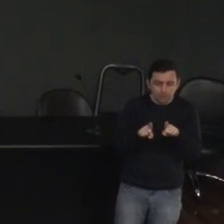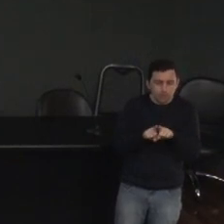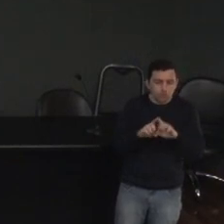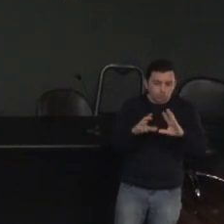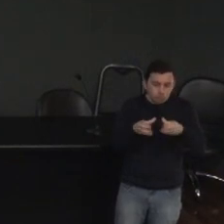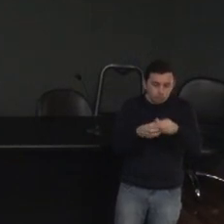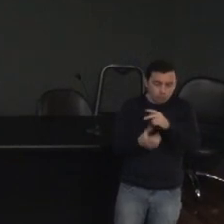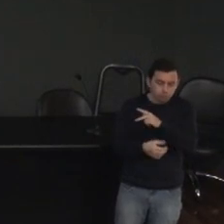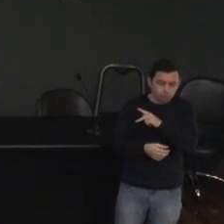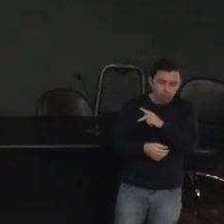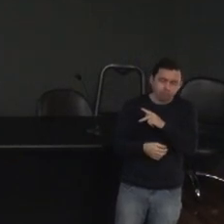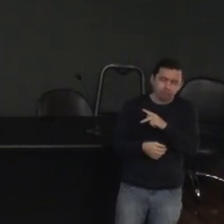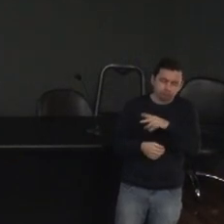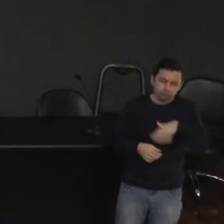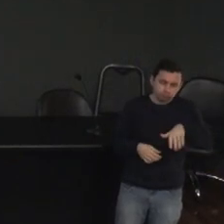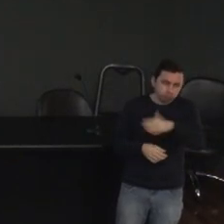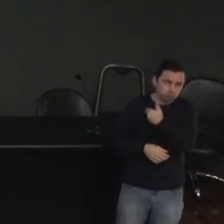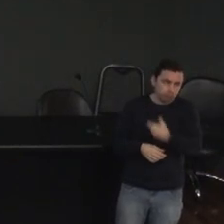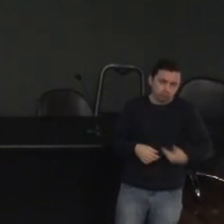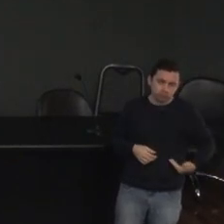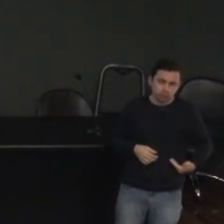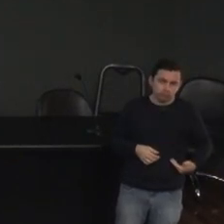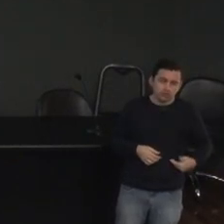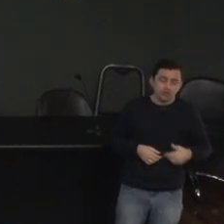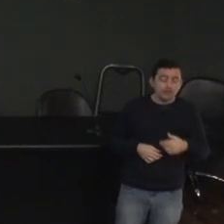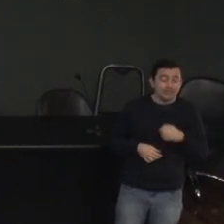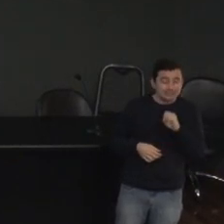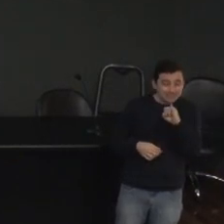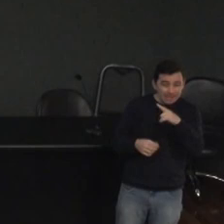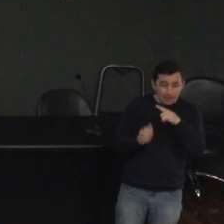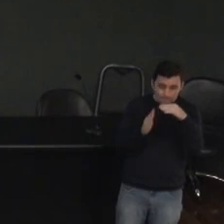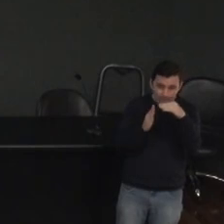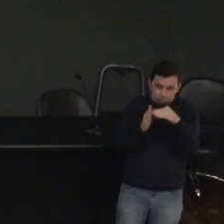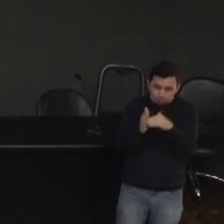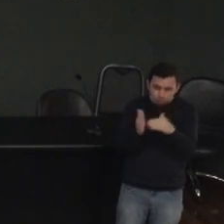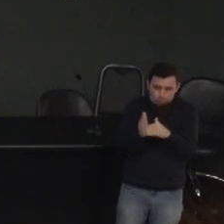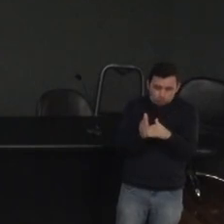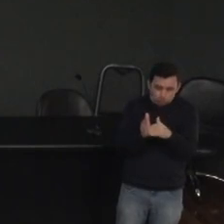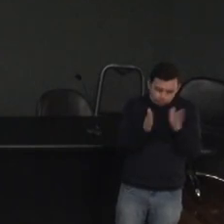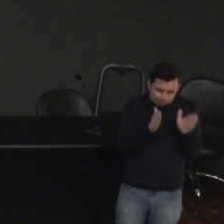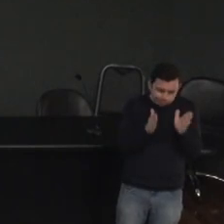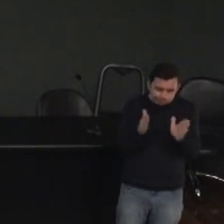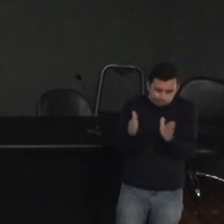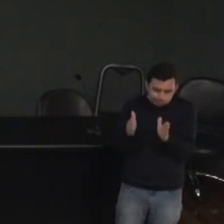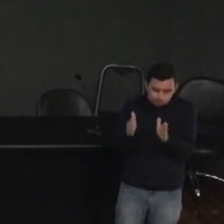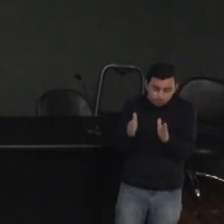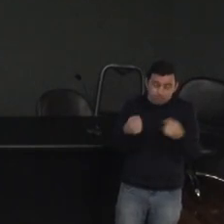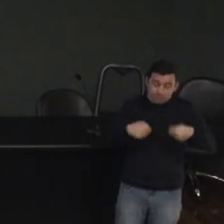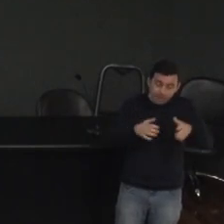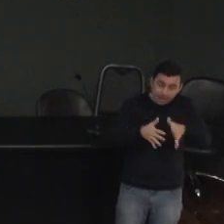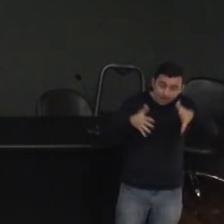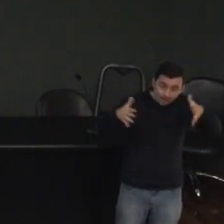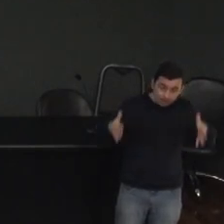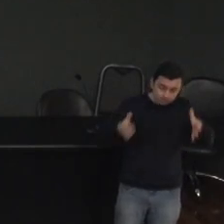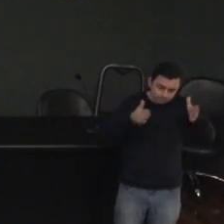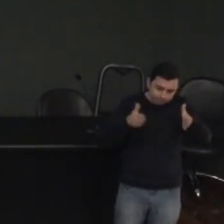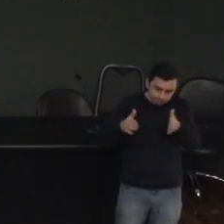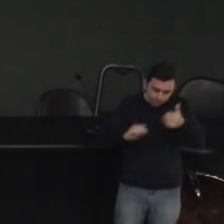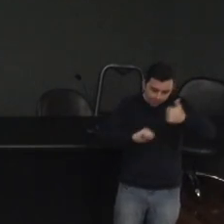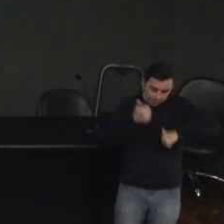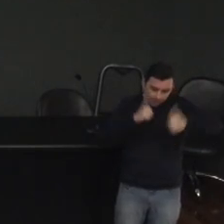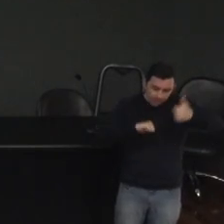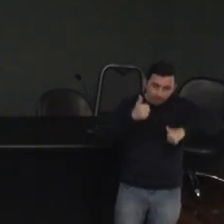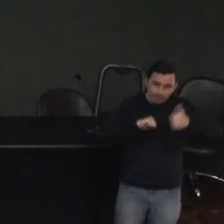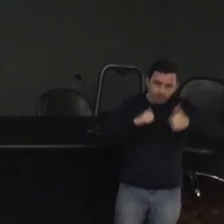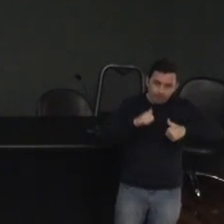mas quando você tem a metodologia fica muito mais fácil então você pega os macroprocessos para avaliar claro